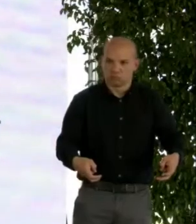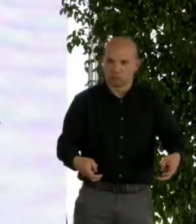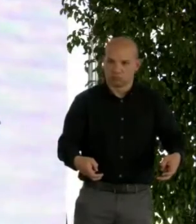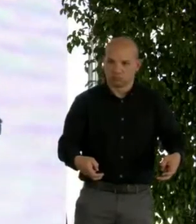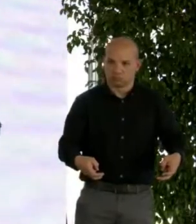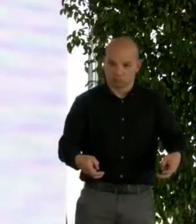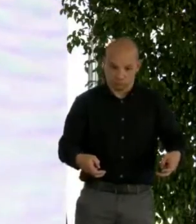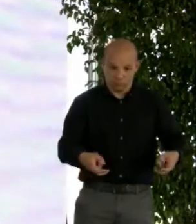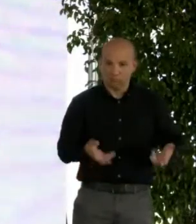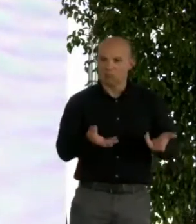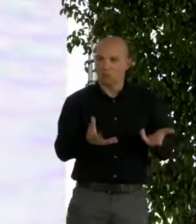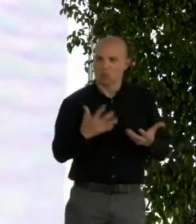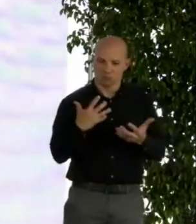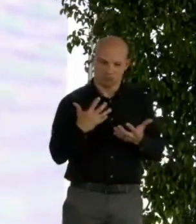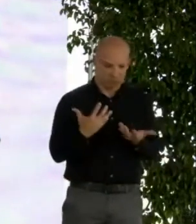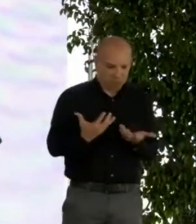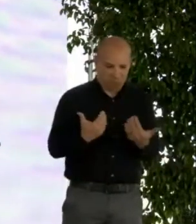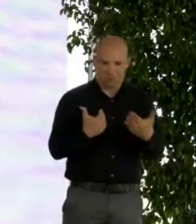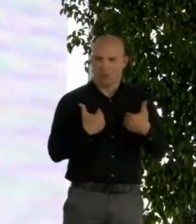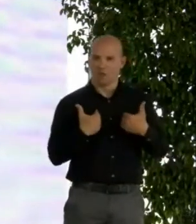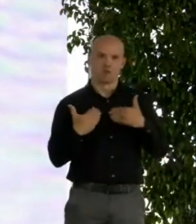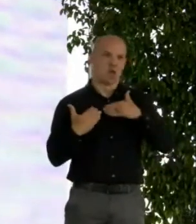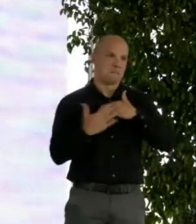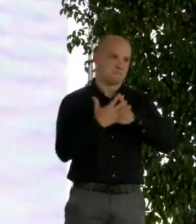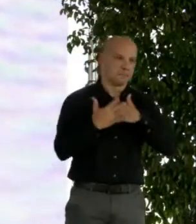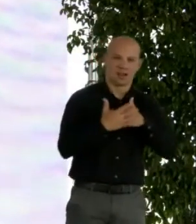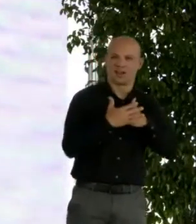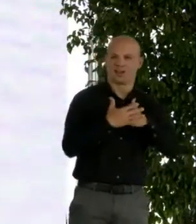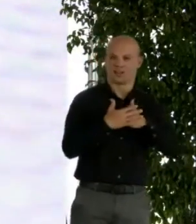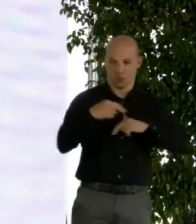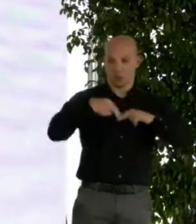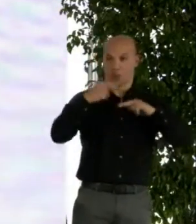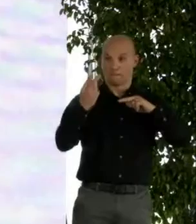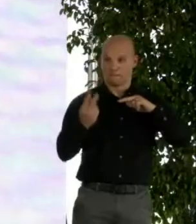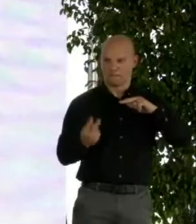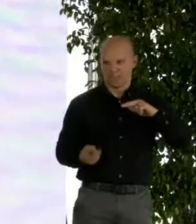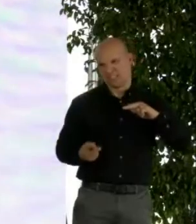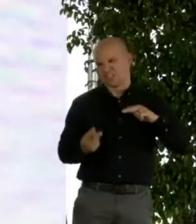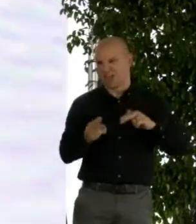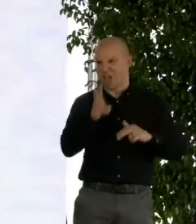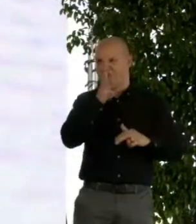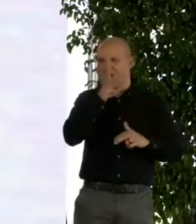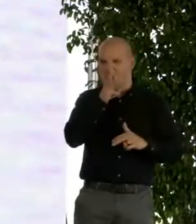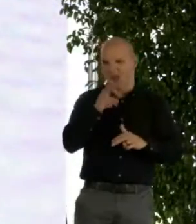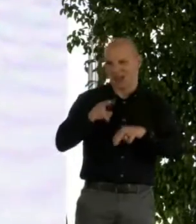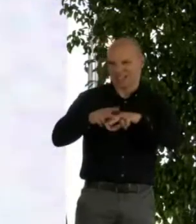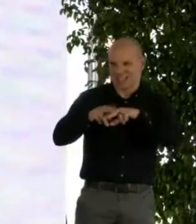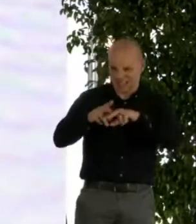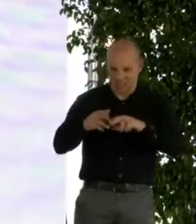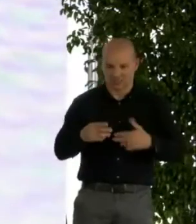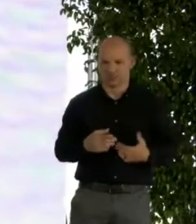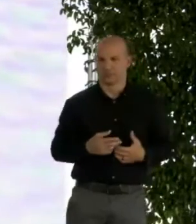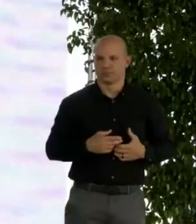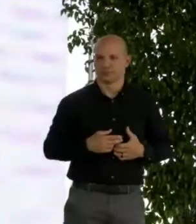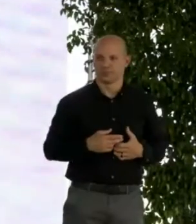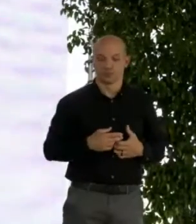vas a tener la experiencia de playa en una piscina de agua de sal y vas a tener en otra barcaza todo lo que son los